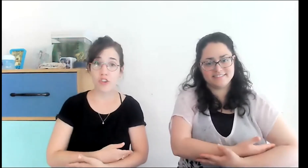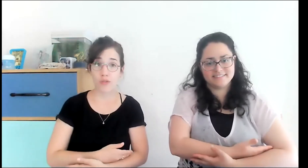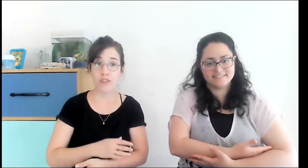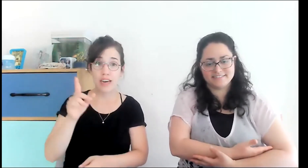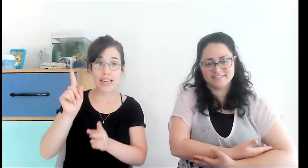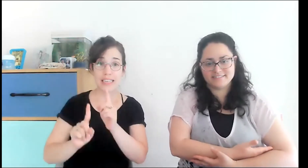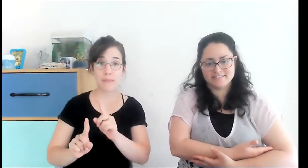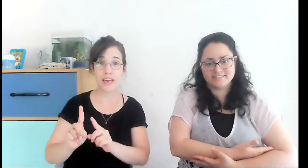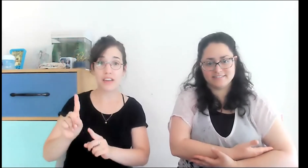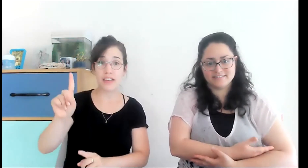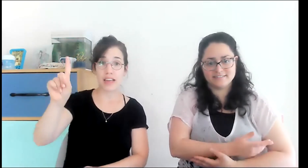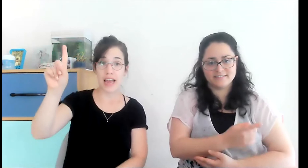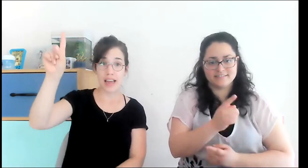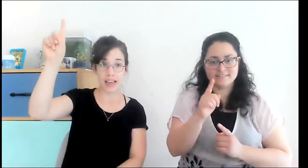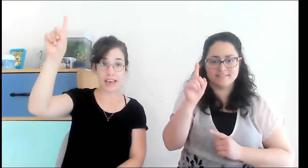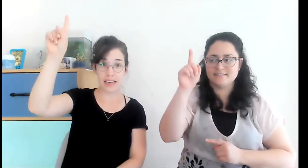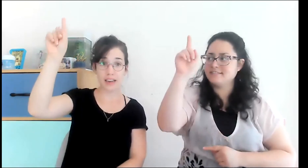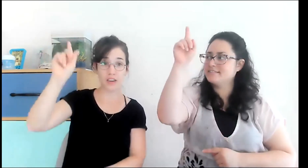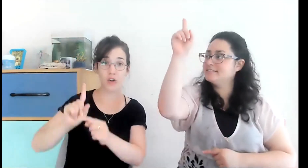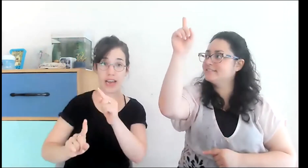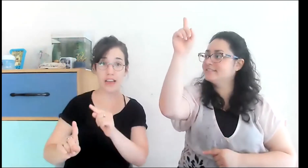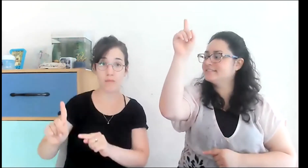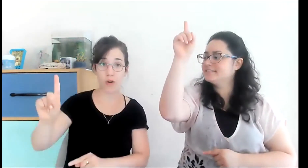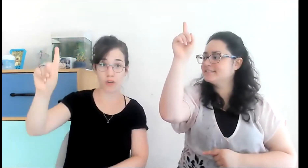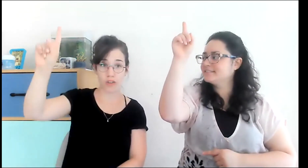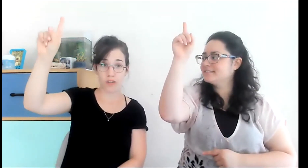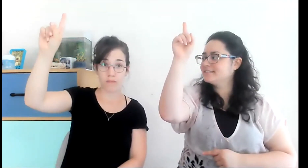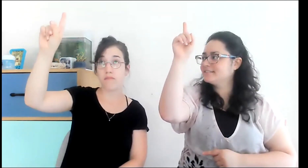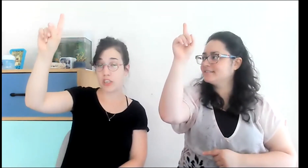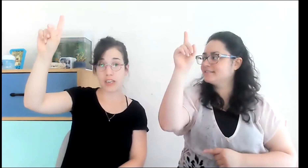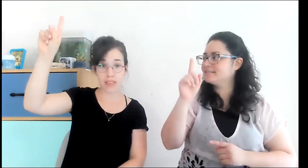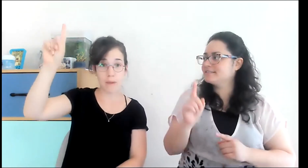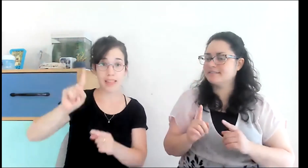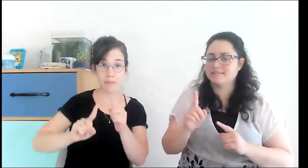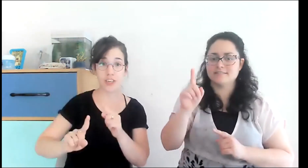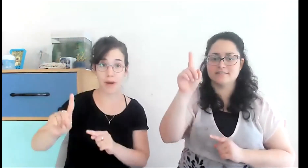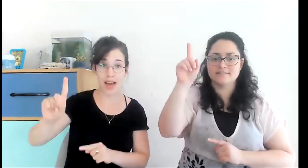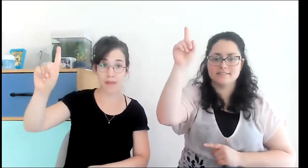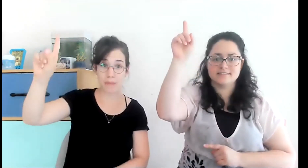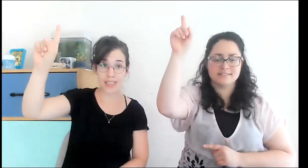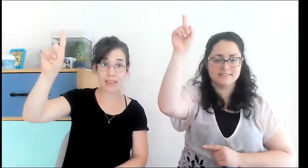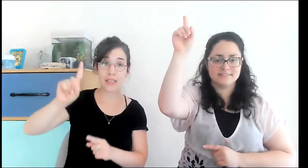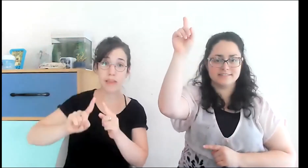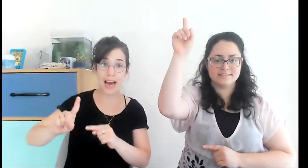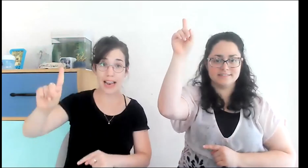הטוב. אני אסמן אלי, אוקיי? כמו מי שנמצא בעצם בשמיים, אני מצביעה